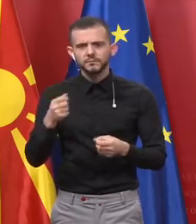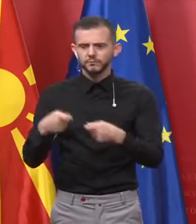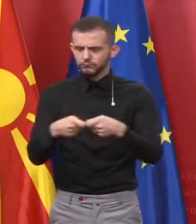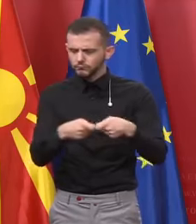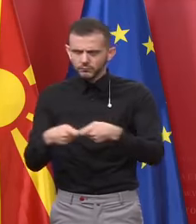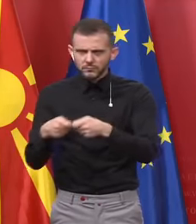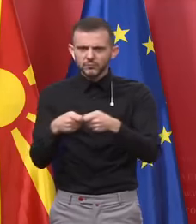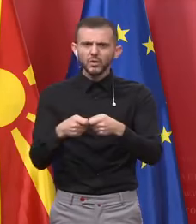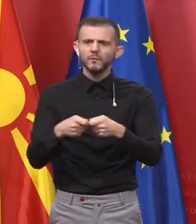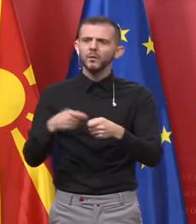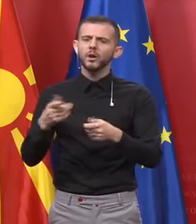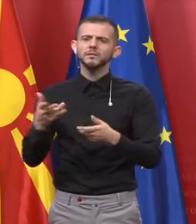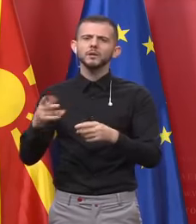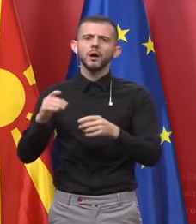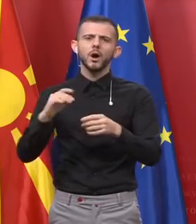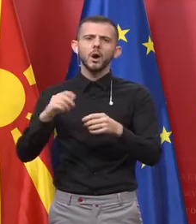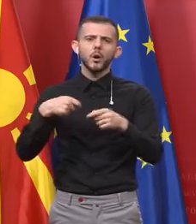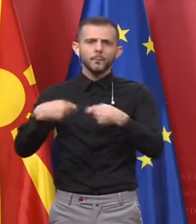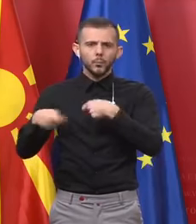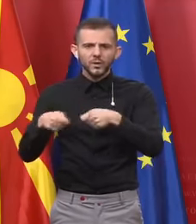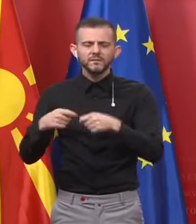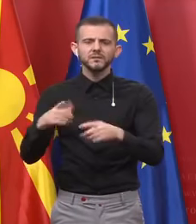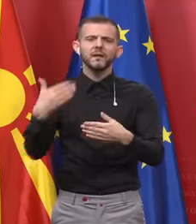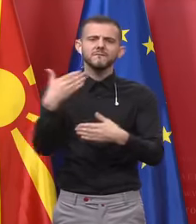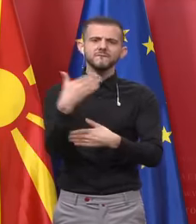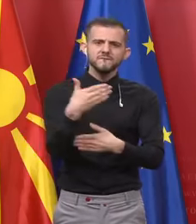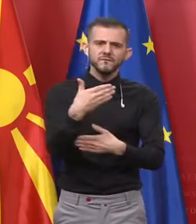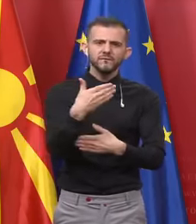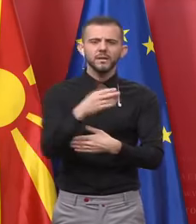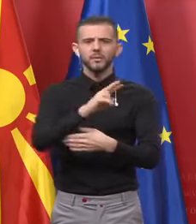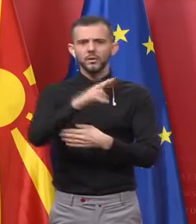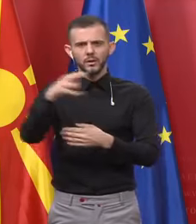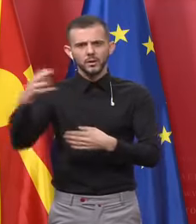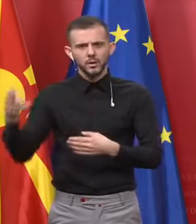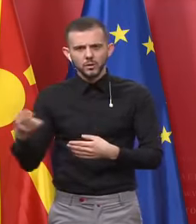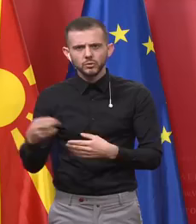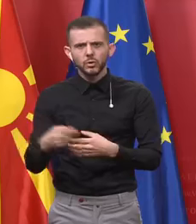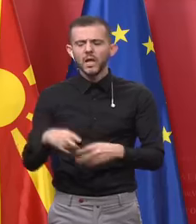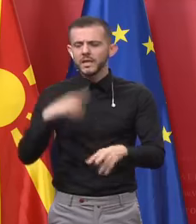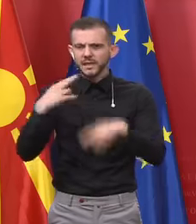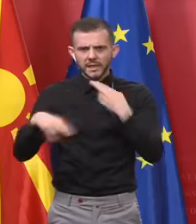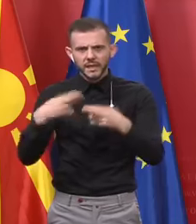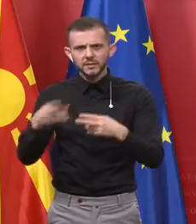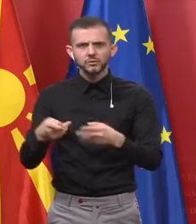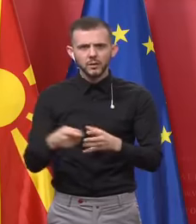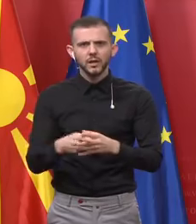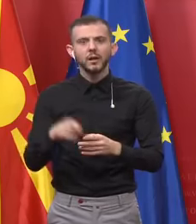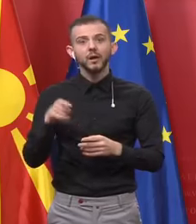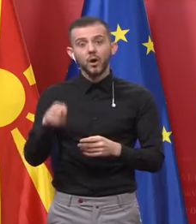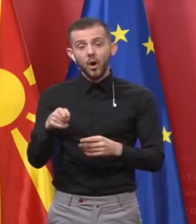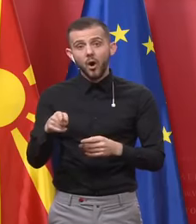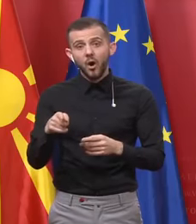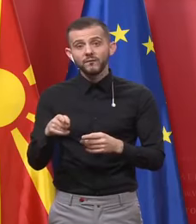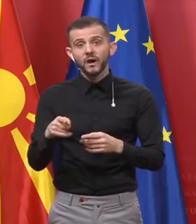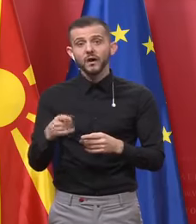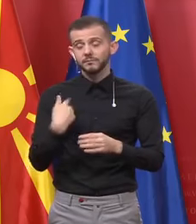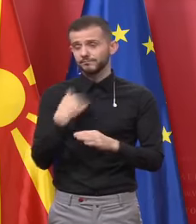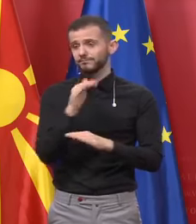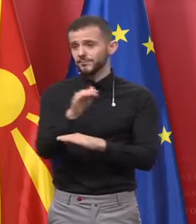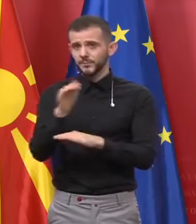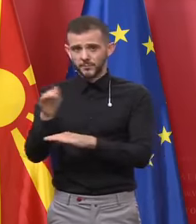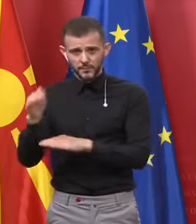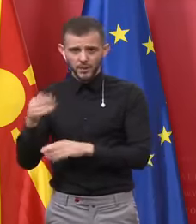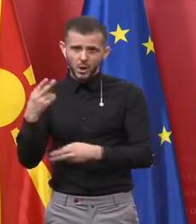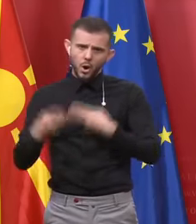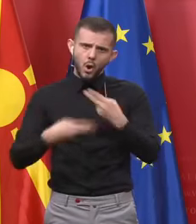на маркети, на фабрички производствени капацитети, на ресторани е нешто што ќе биде како препорака дадено